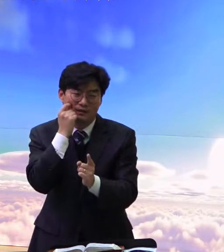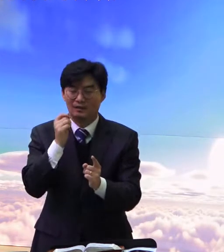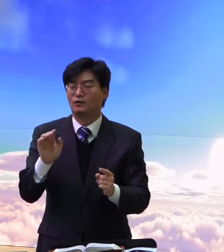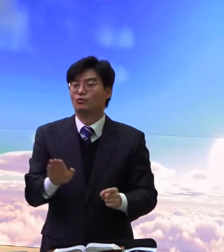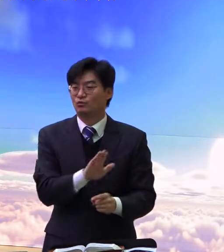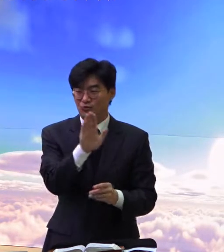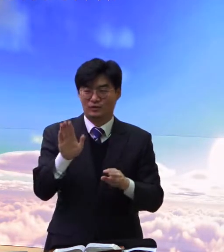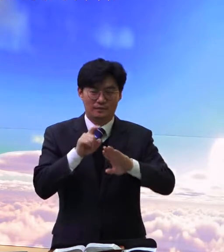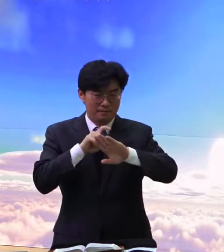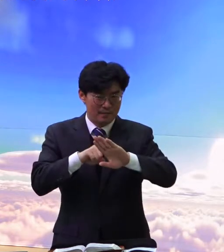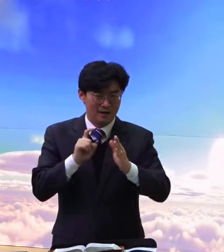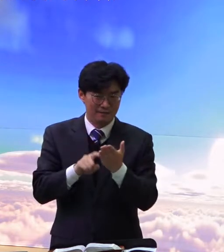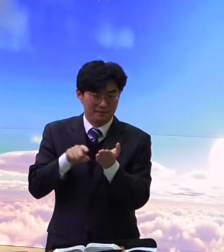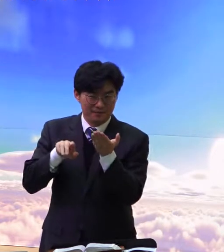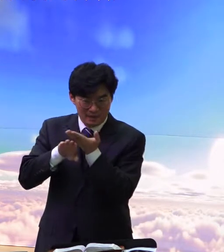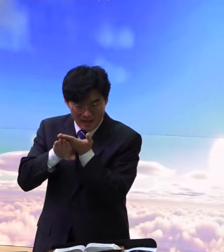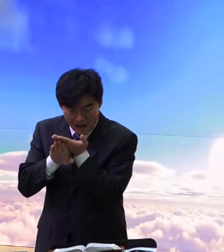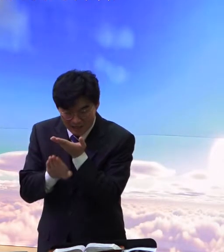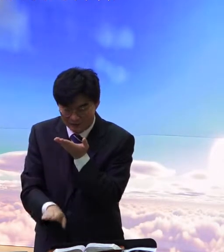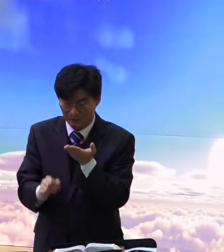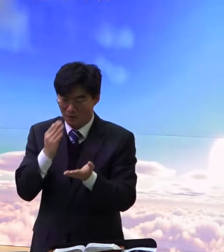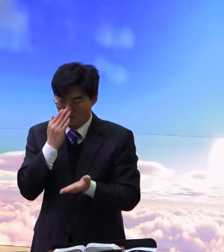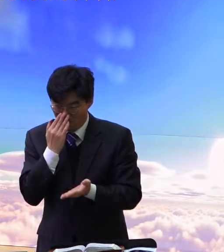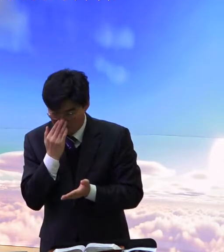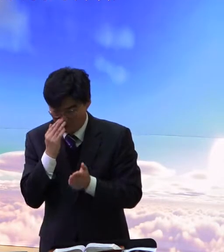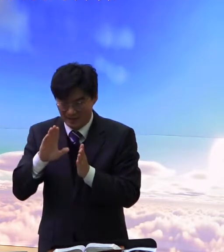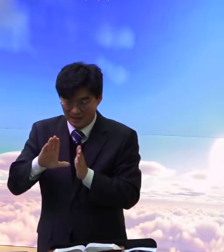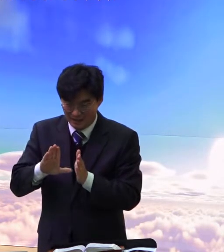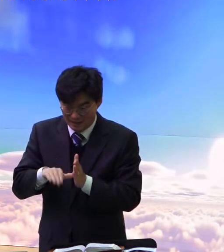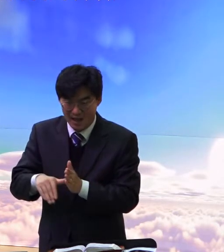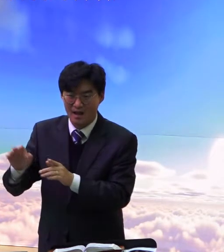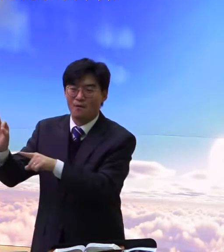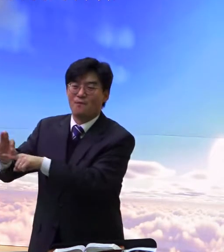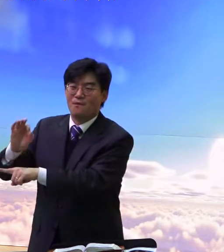그 마음에 예수님이 왕으로 좌정하십니다.